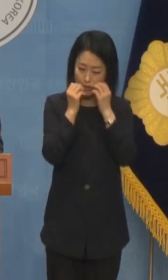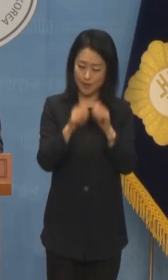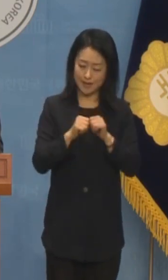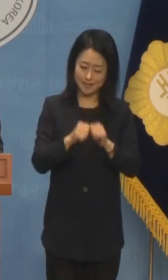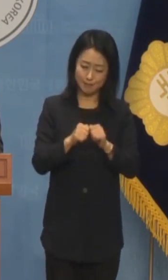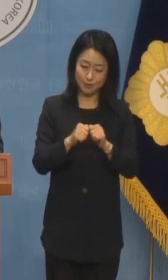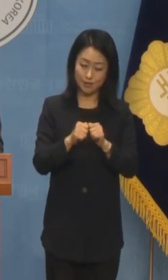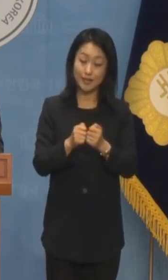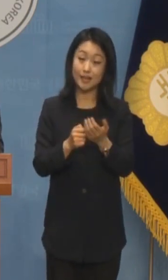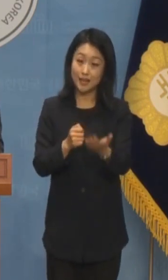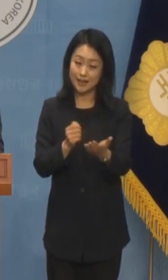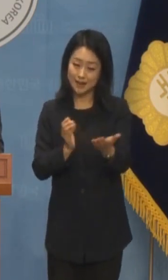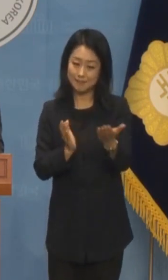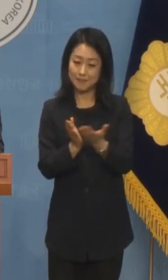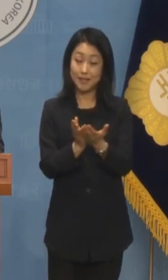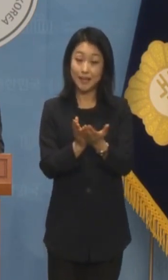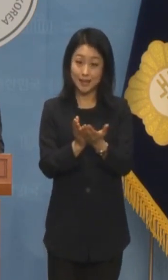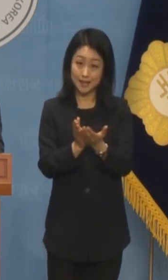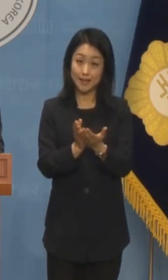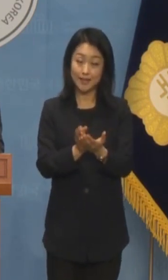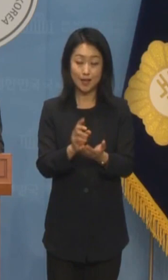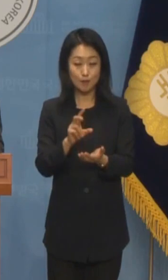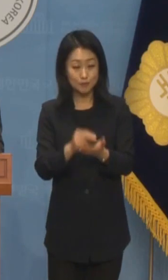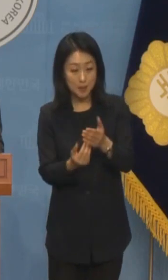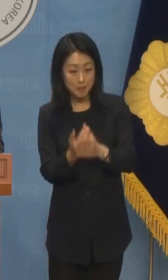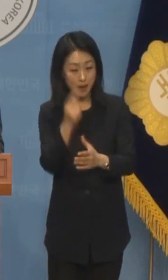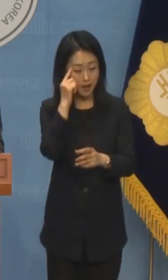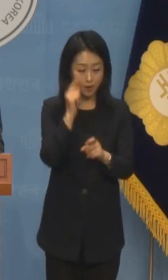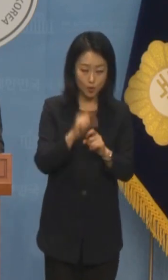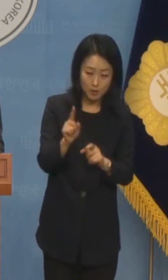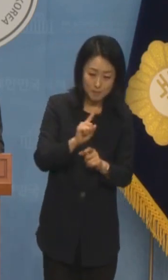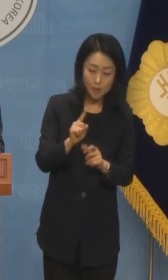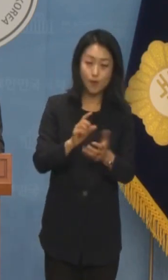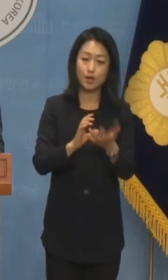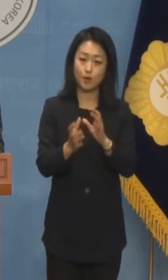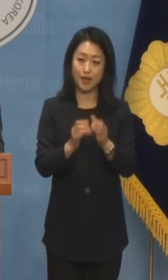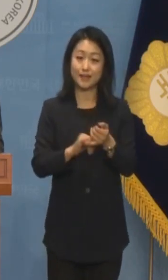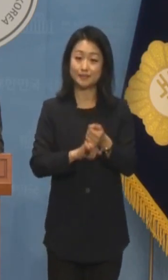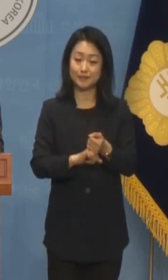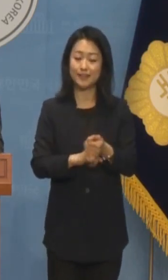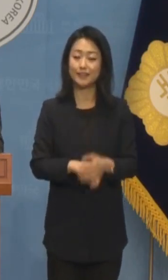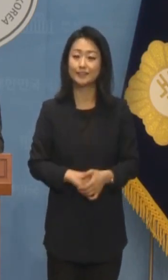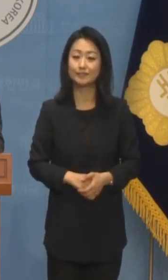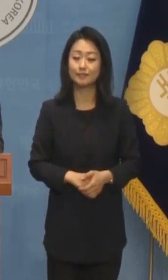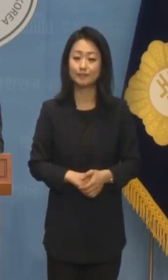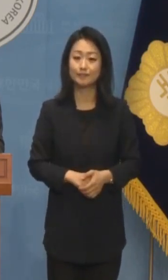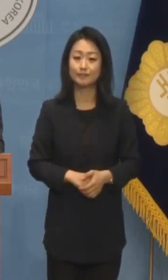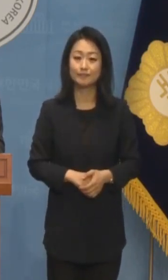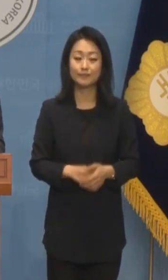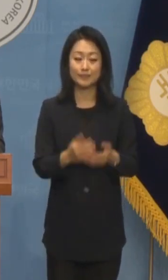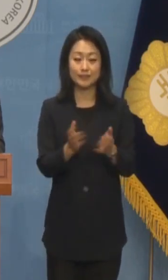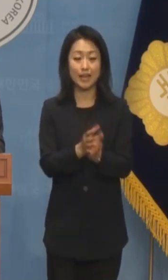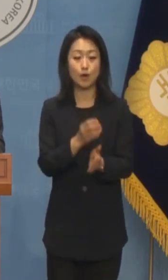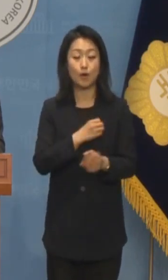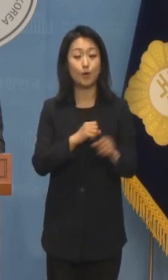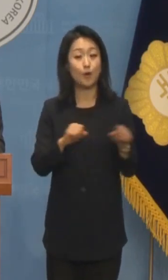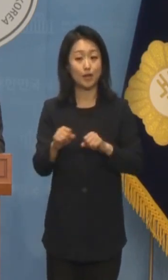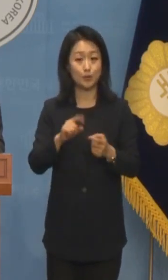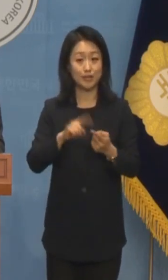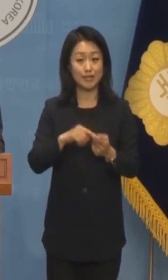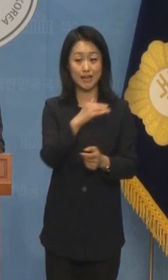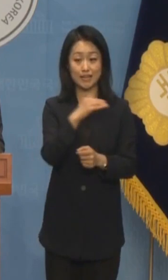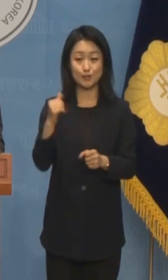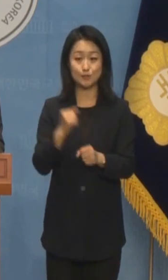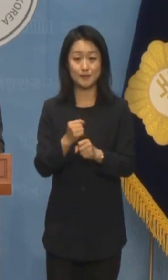세부적으로 그들만의 아젠다를 논의하고 발굴할 수 있도록 하겠습니다. 당원 활동에 대한 가이드를